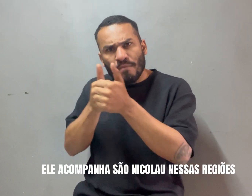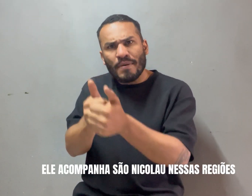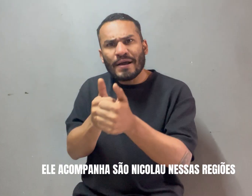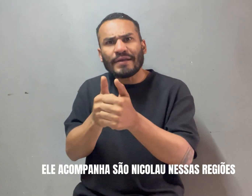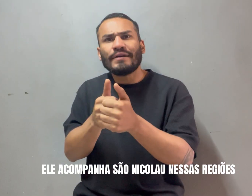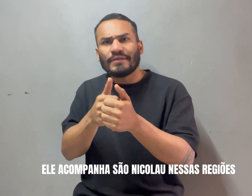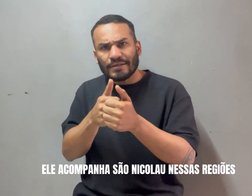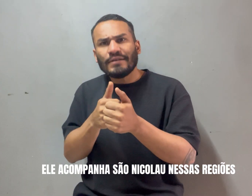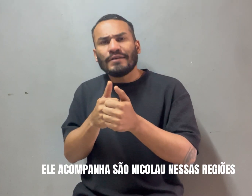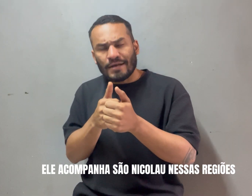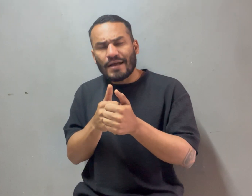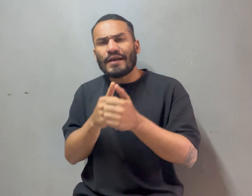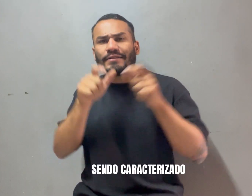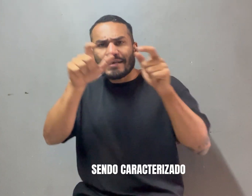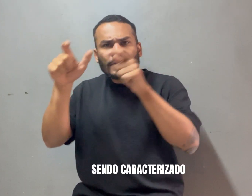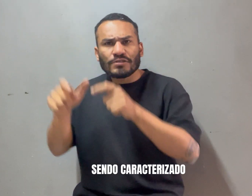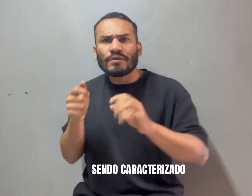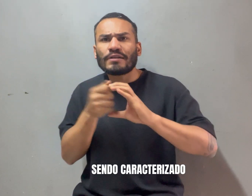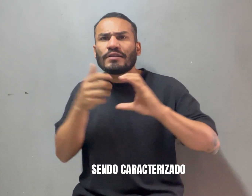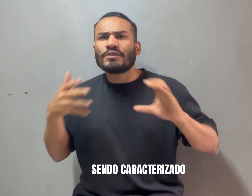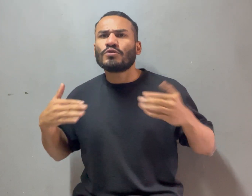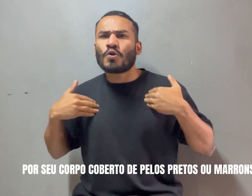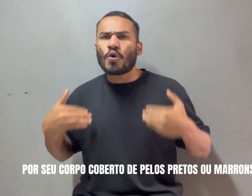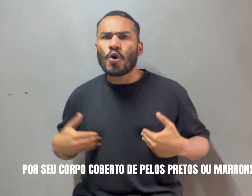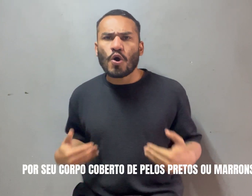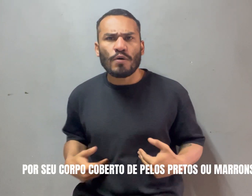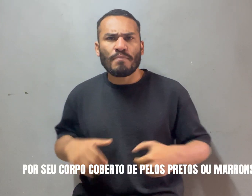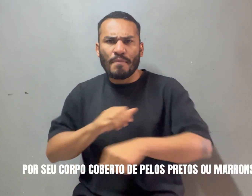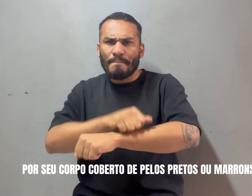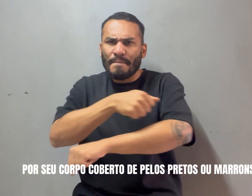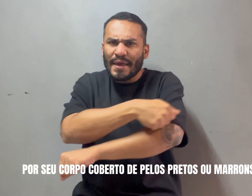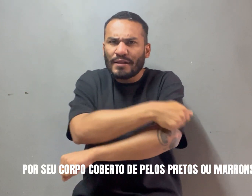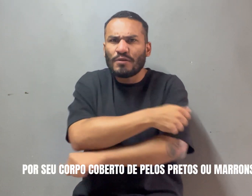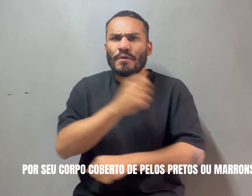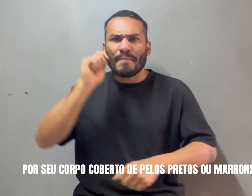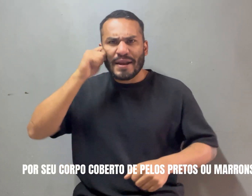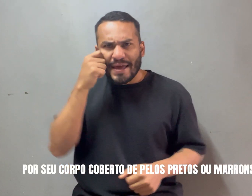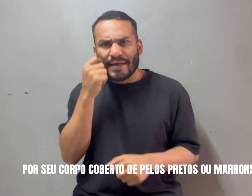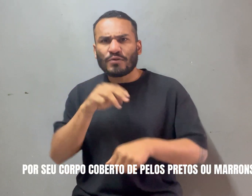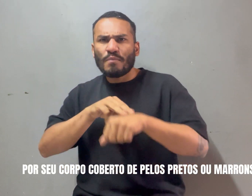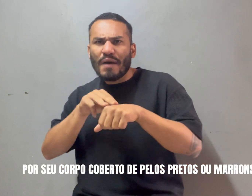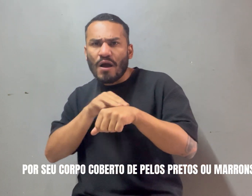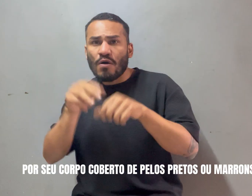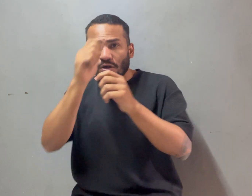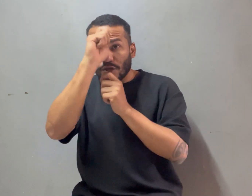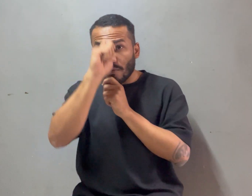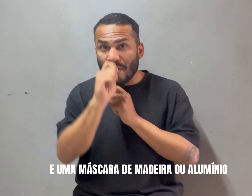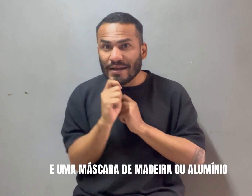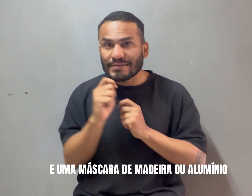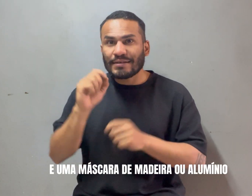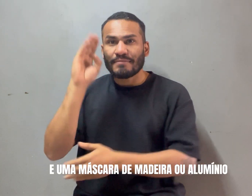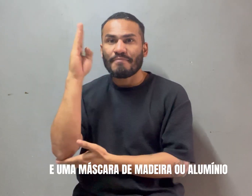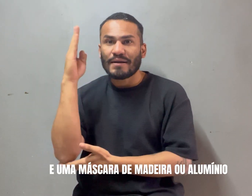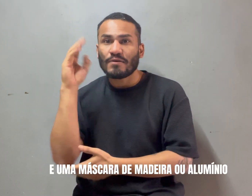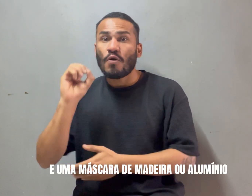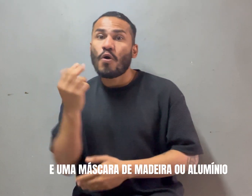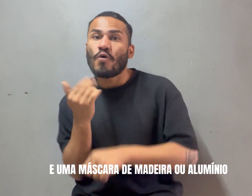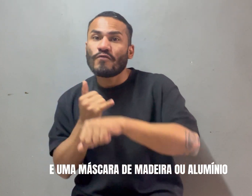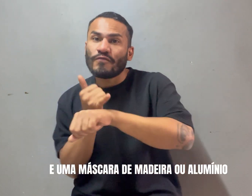Nicolau nessas regiões, sendo caracterizado por seu corpo coberto de pelos pretos ou marrons e uma máscara de madeira ou